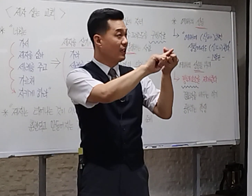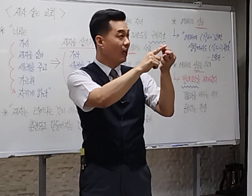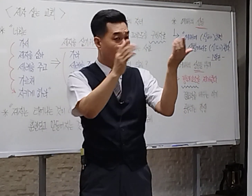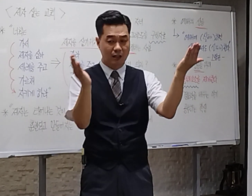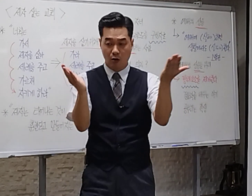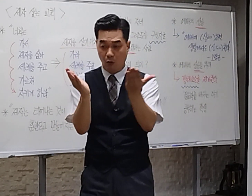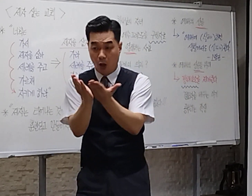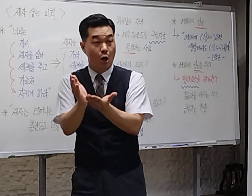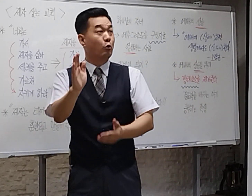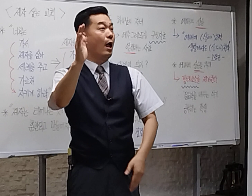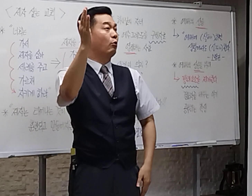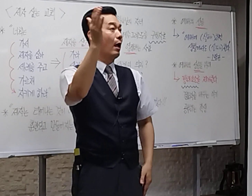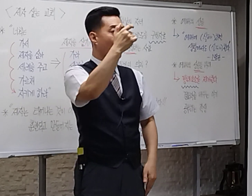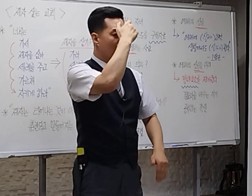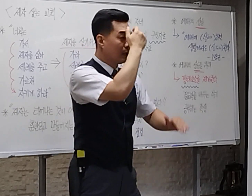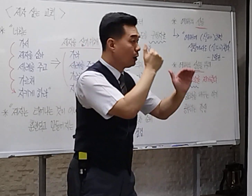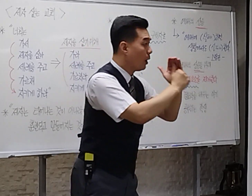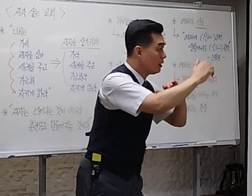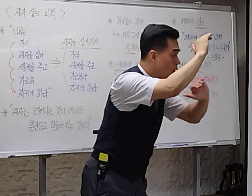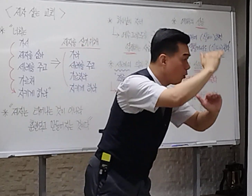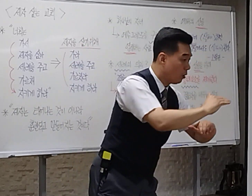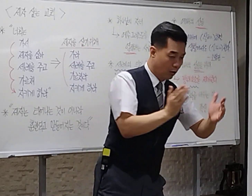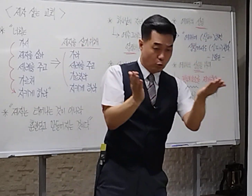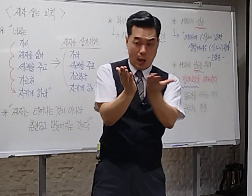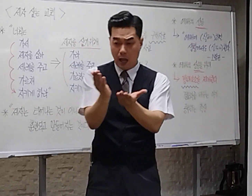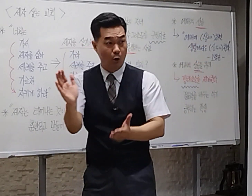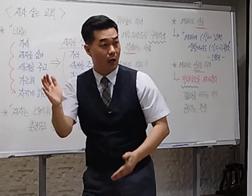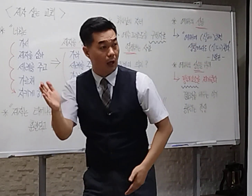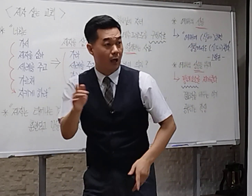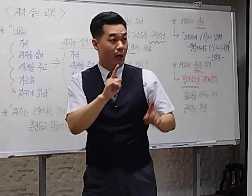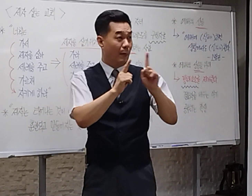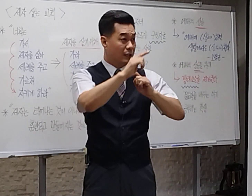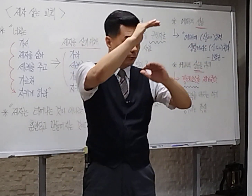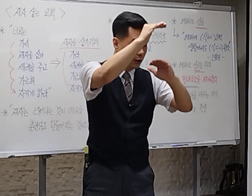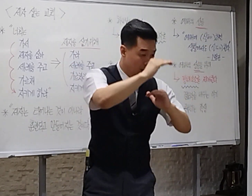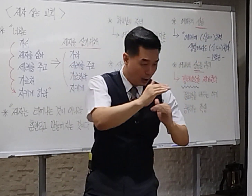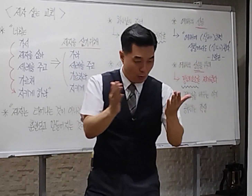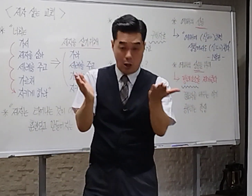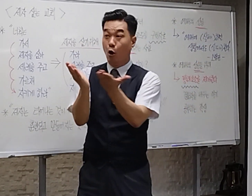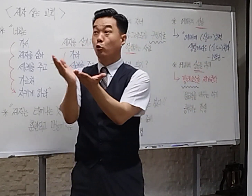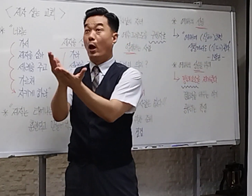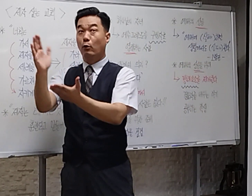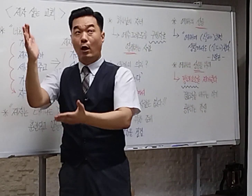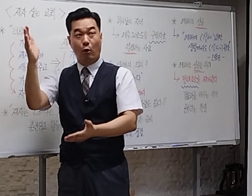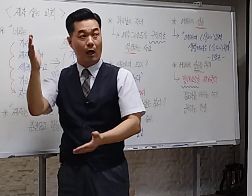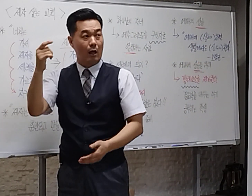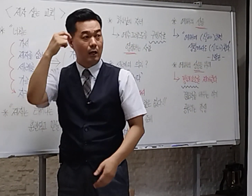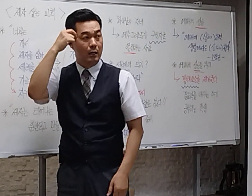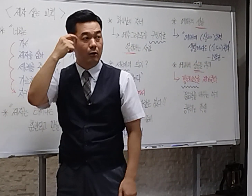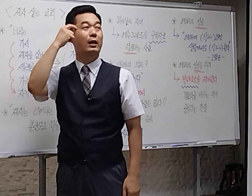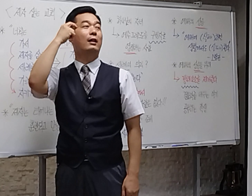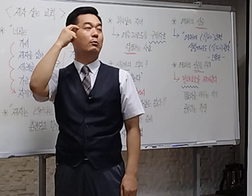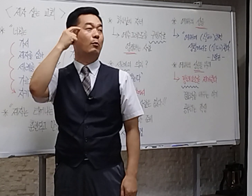찬양의 가사대로 돼. 기도한 대로 돼. 말씀 들은 대로 돼. 이거를 깨달으면